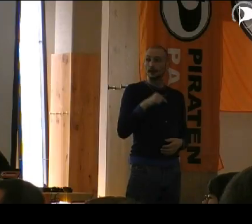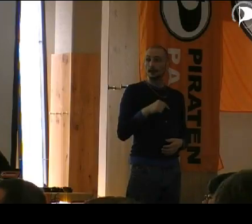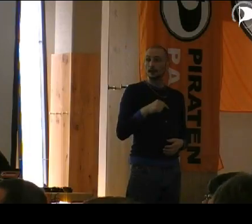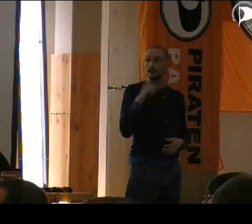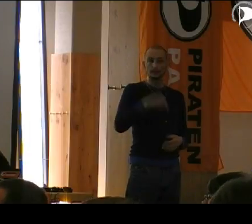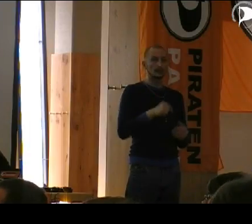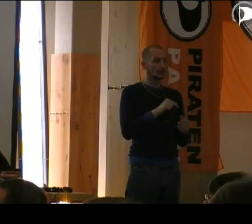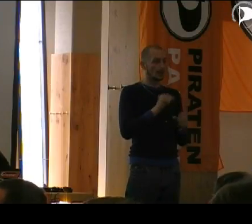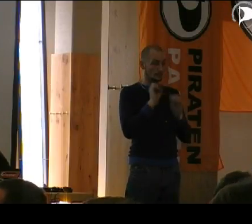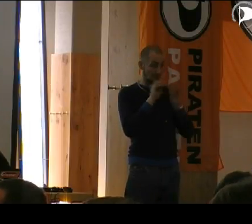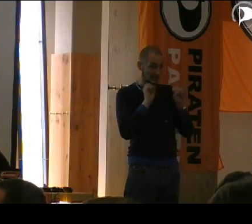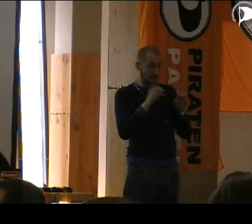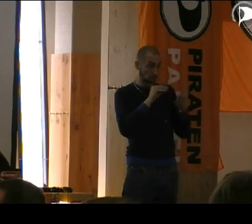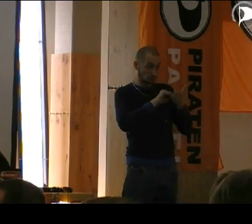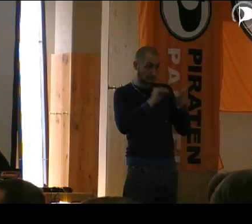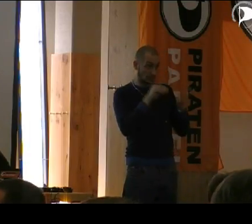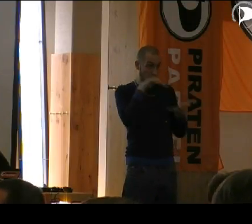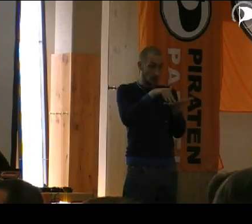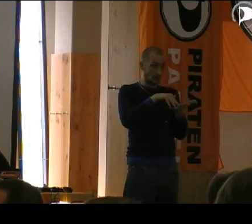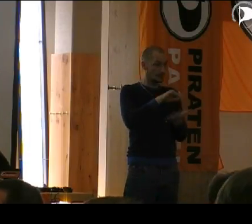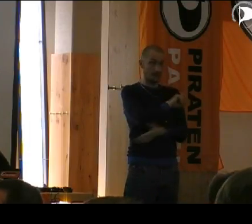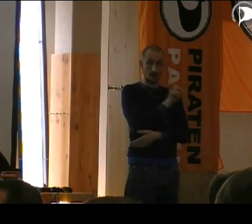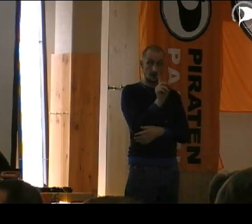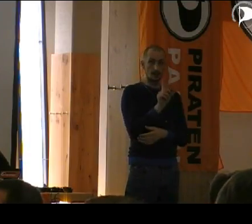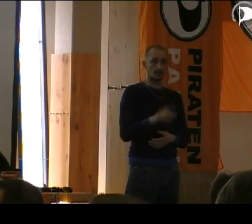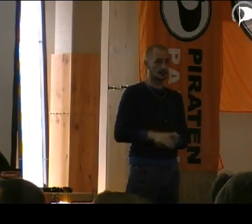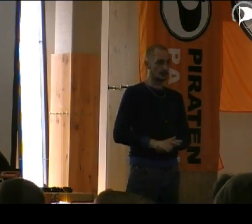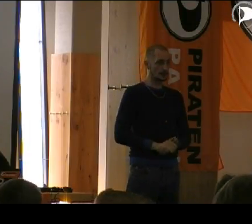eines gewinnspiels kilogramm gaal etwas